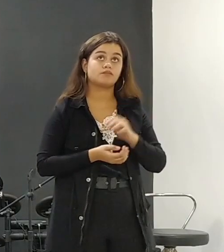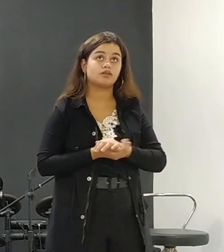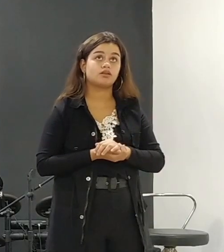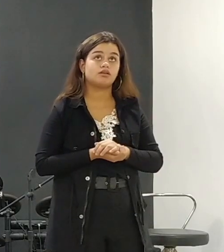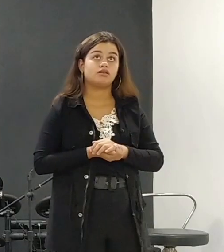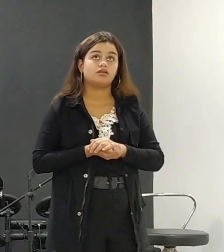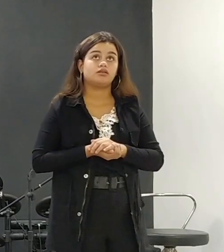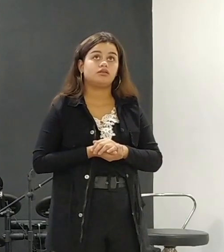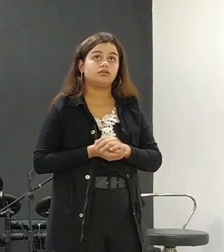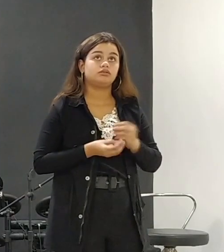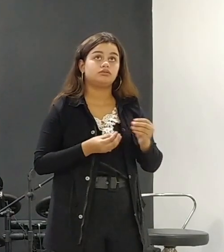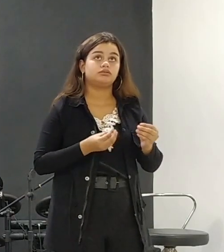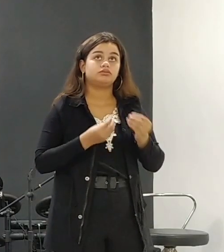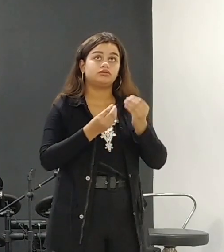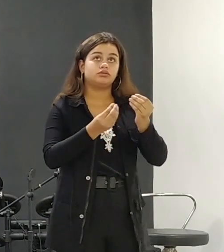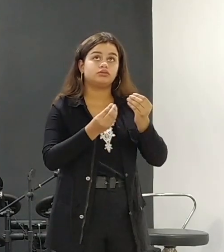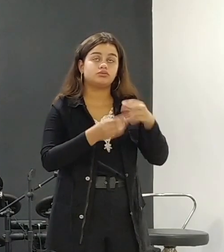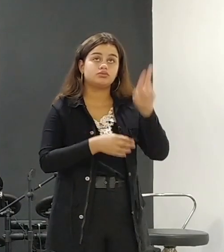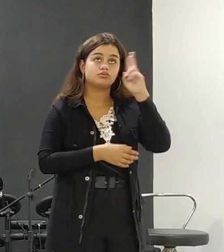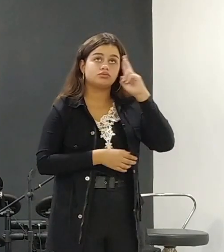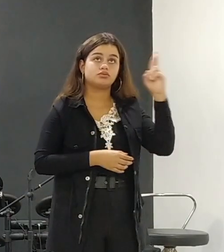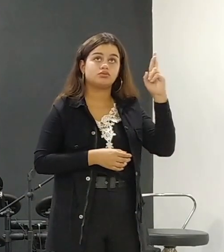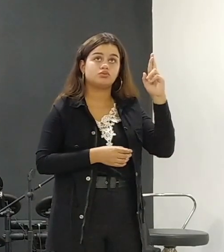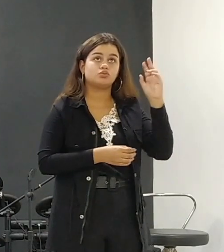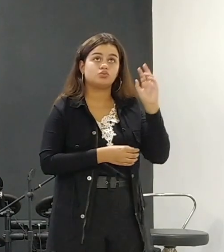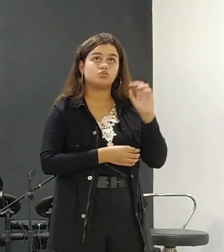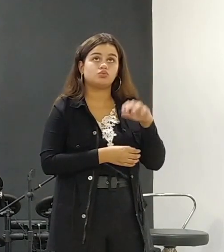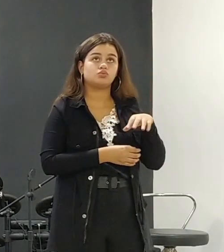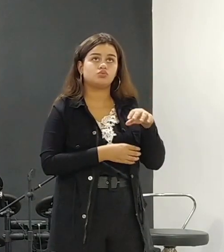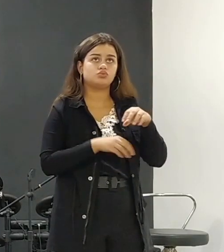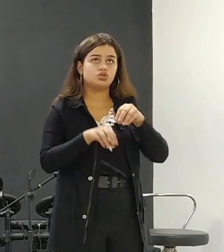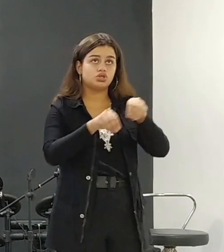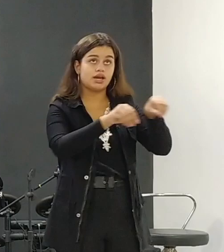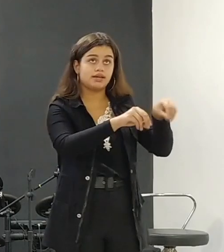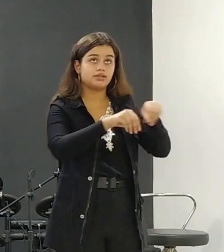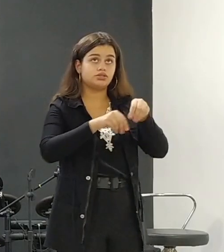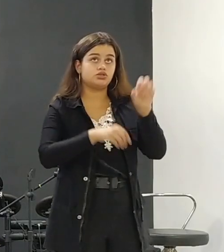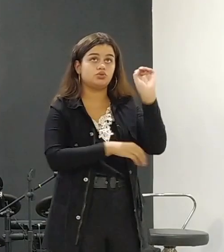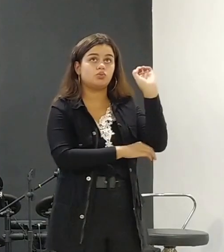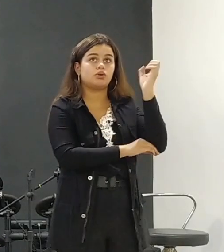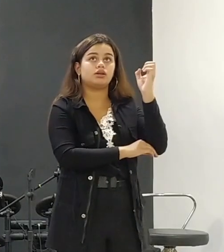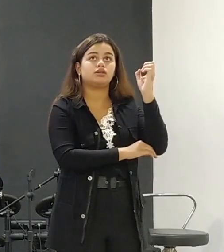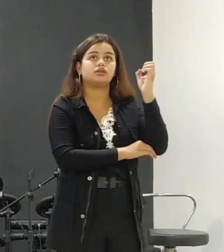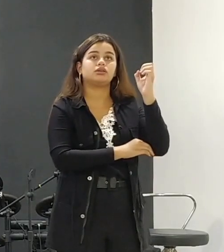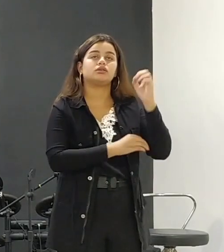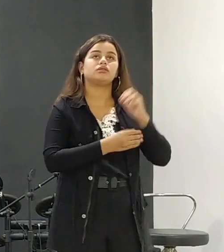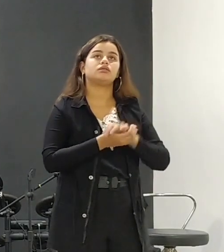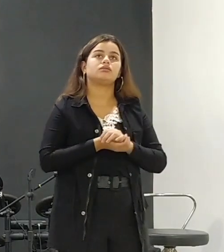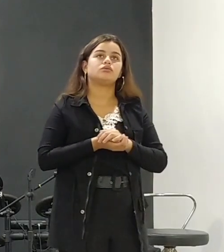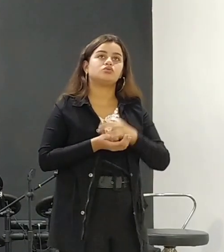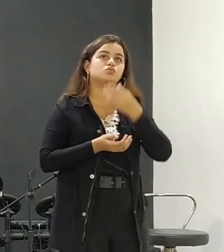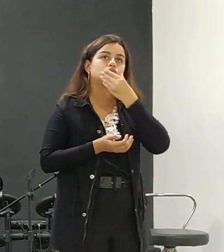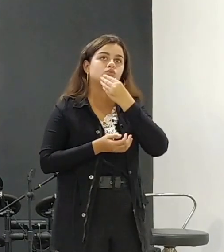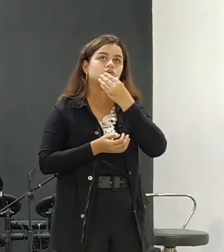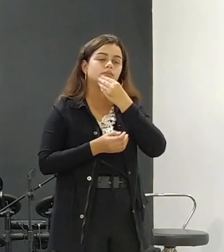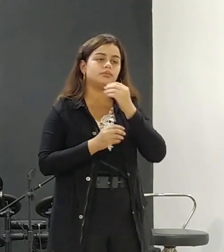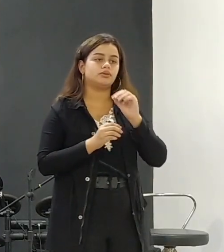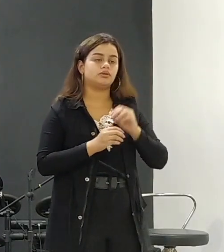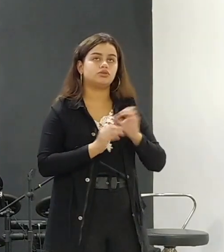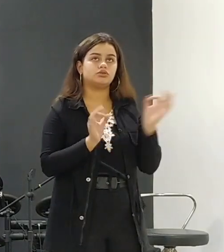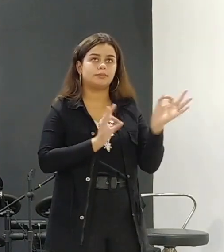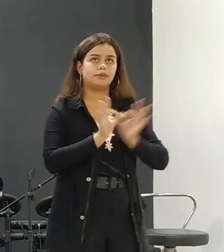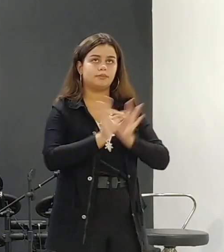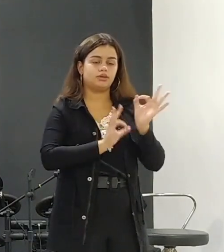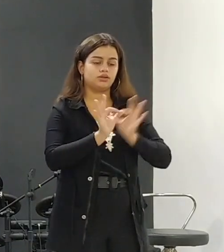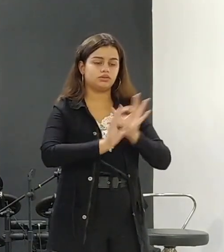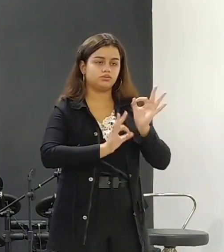E plantou o Senhor Deus um jardim no Éden, do lado oriental, pois ali o homem que tinha formado. Eu acho lindo